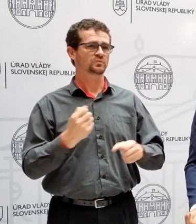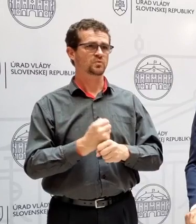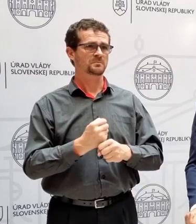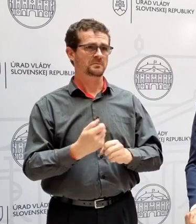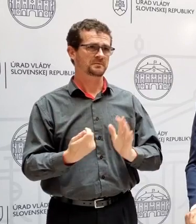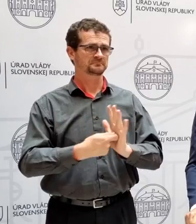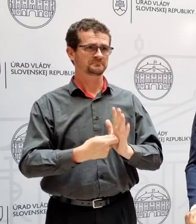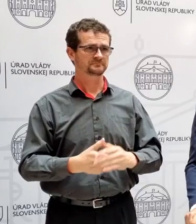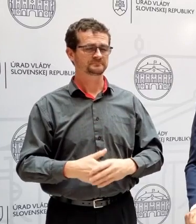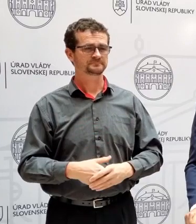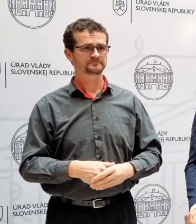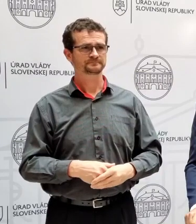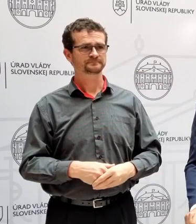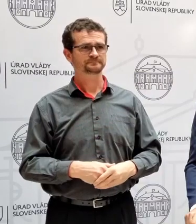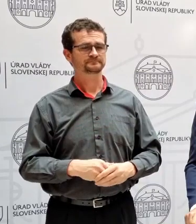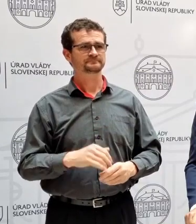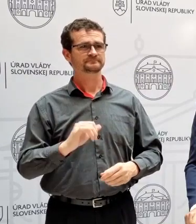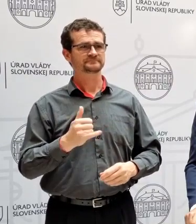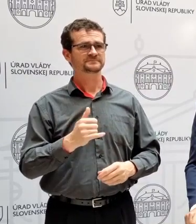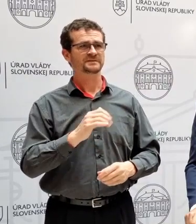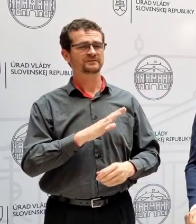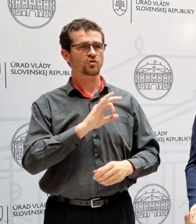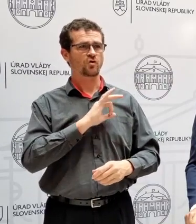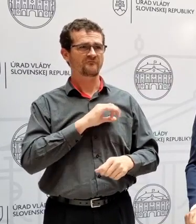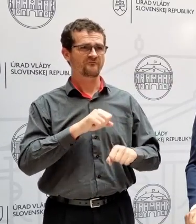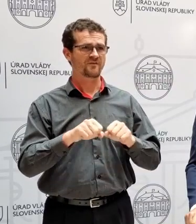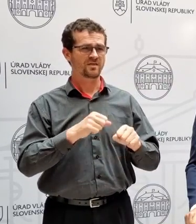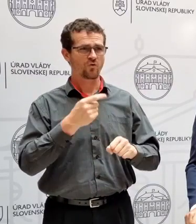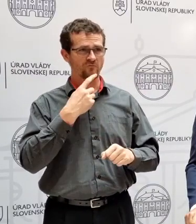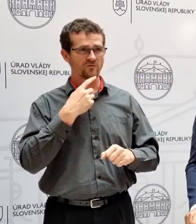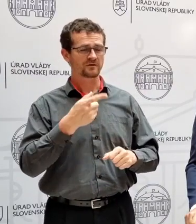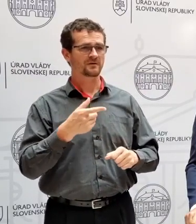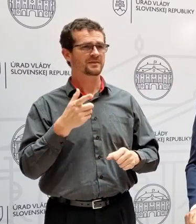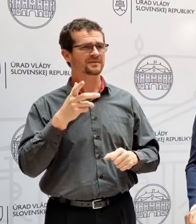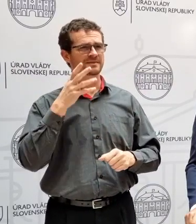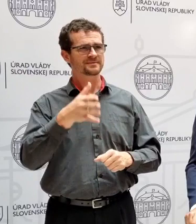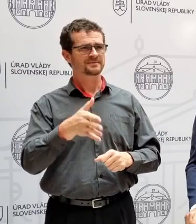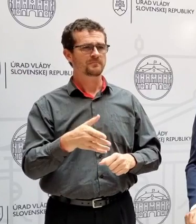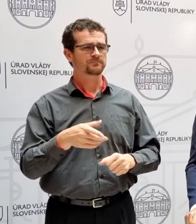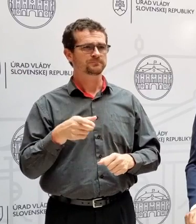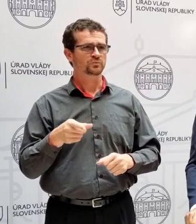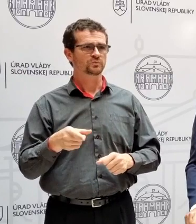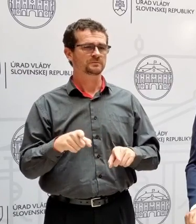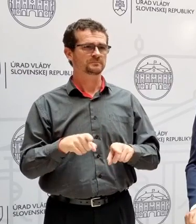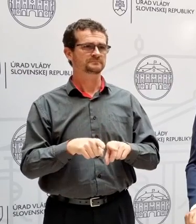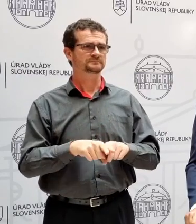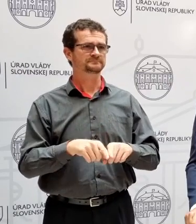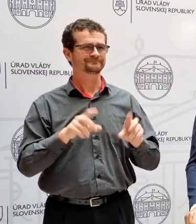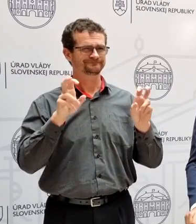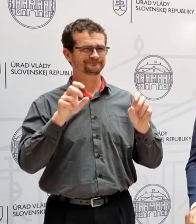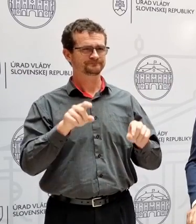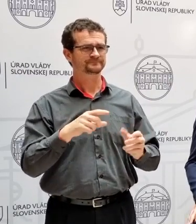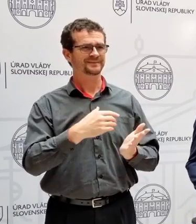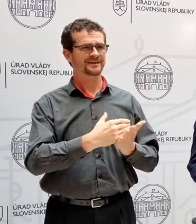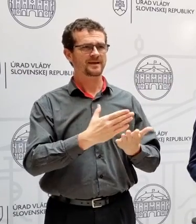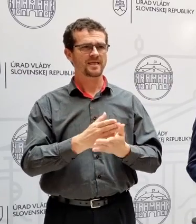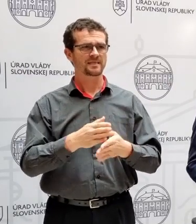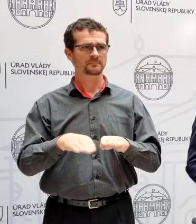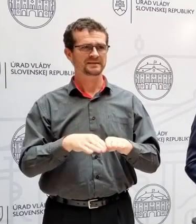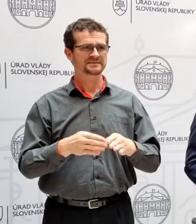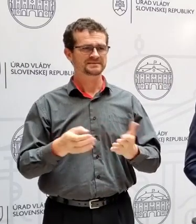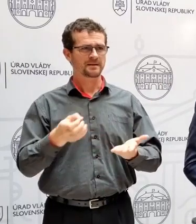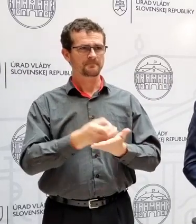spravíme dovetok. A ešte tu už vaši kolegovia z vlády hovorili o tom, že vlastne nebudú sa, tak povediac, v úvodzovkách deliť ministerské